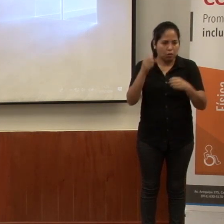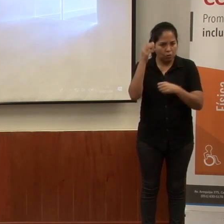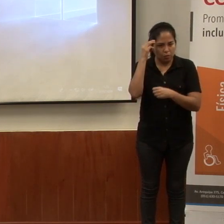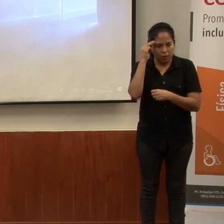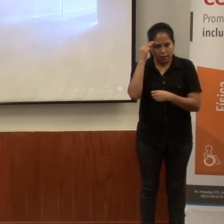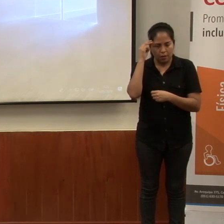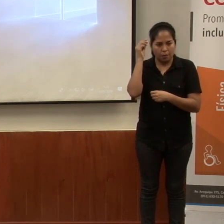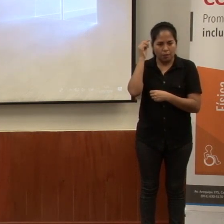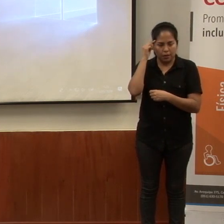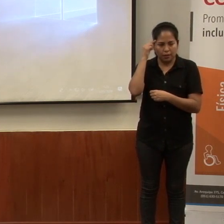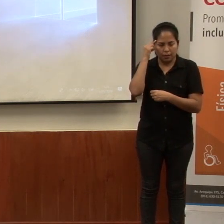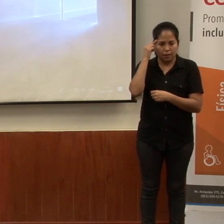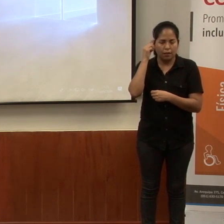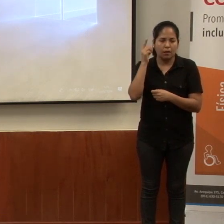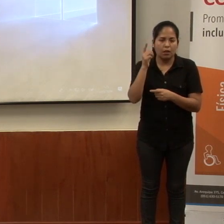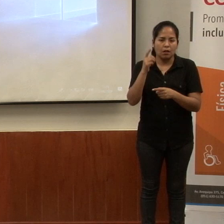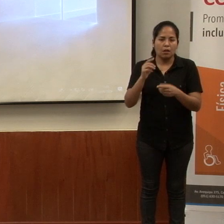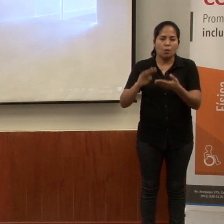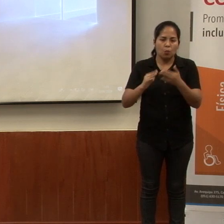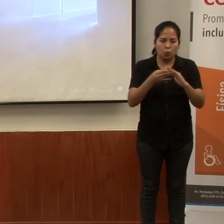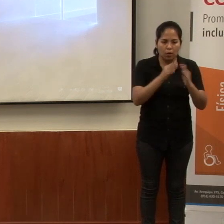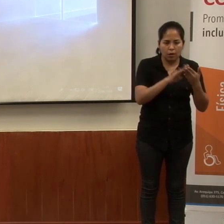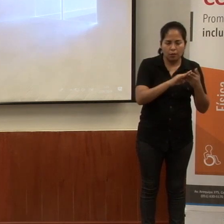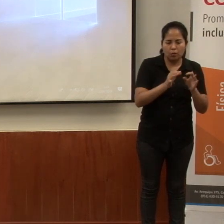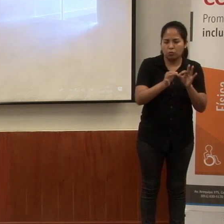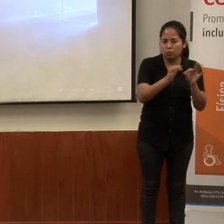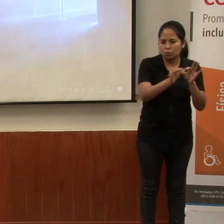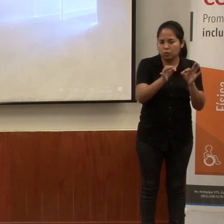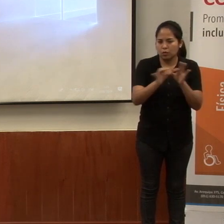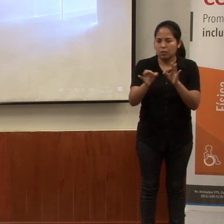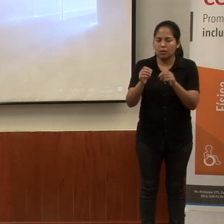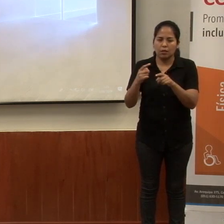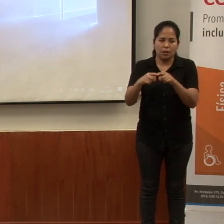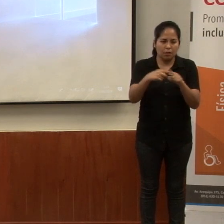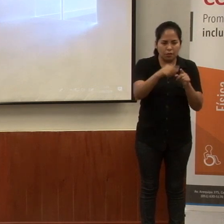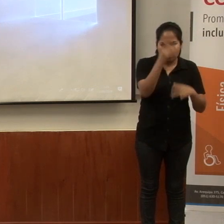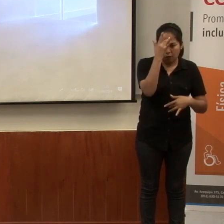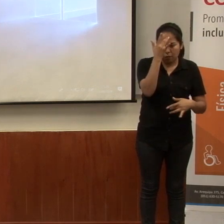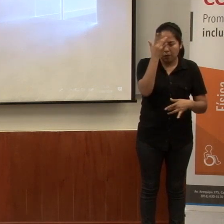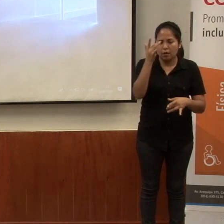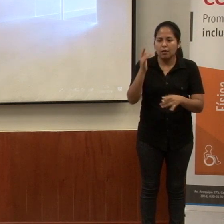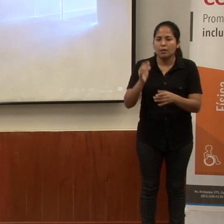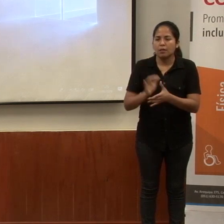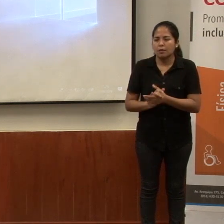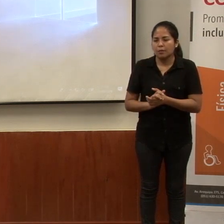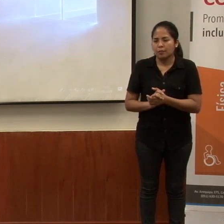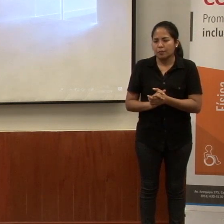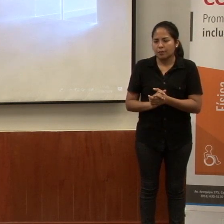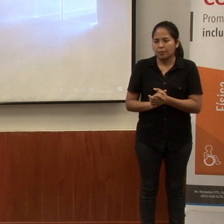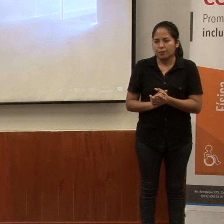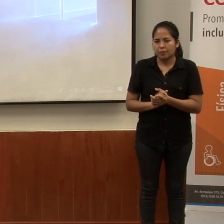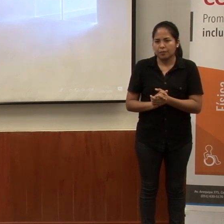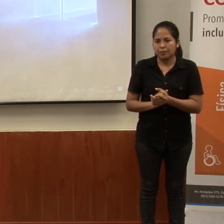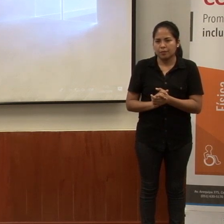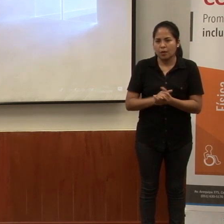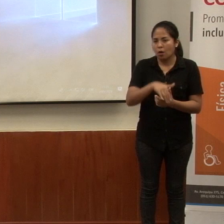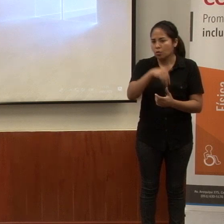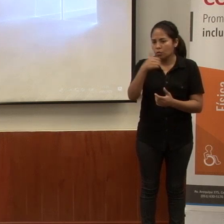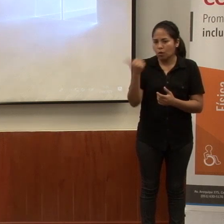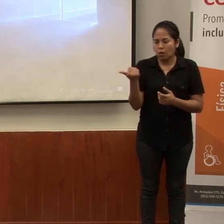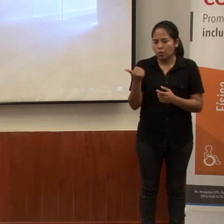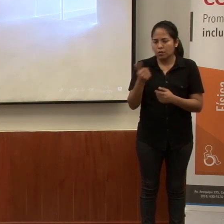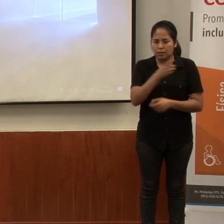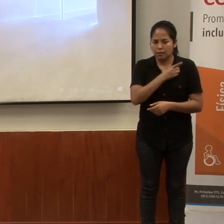con pueblos indígenas, con VIH, con tuberculosis, con inmunizaciones, es decir, con las otras